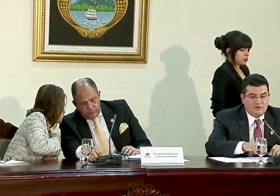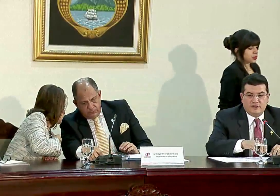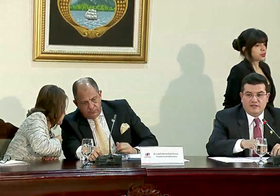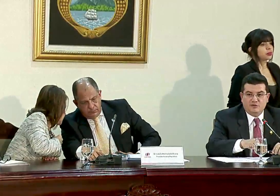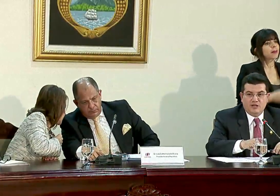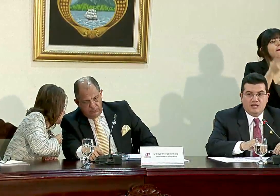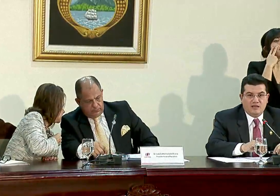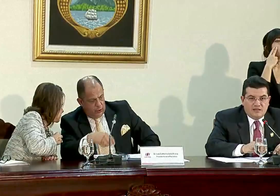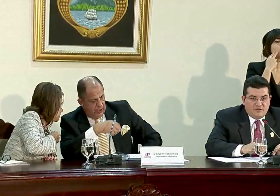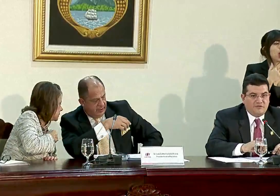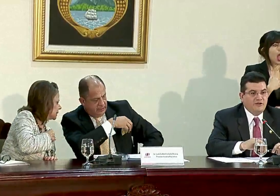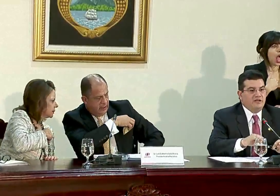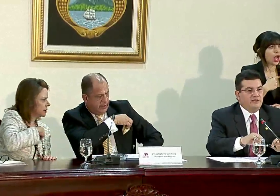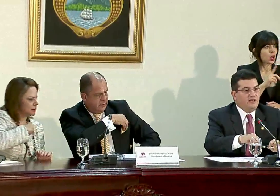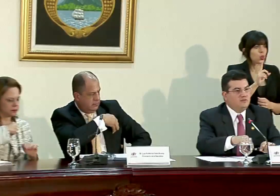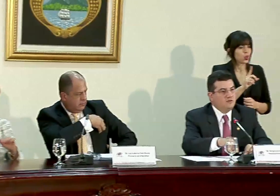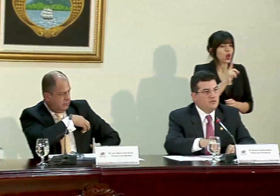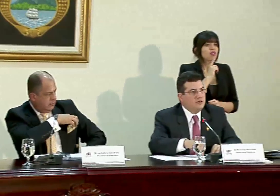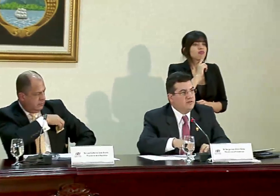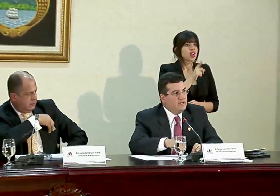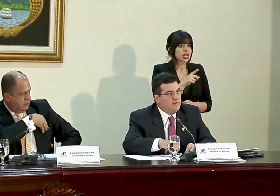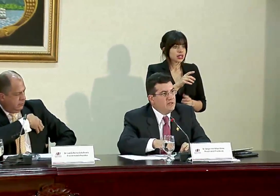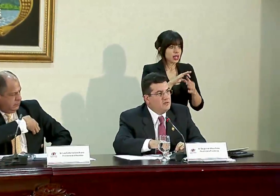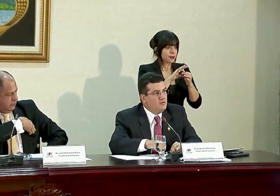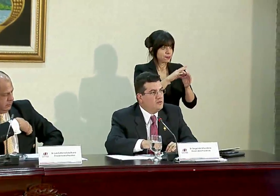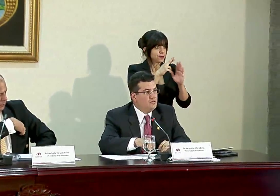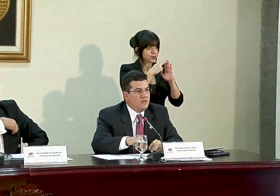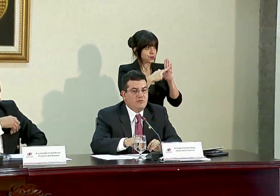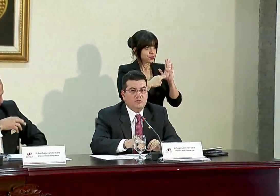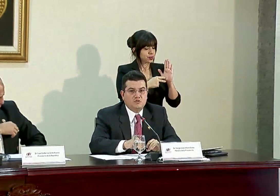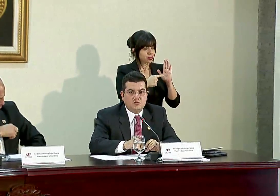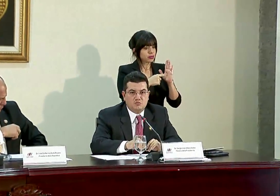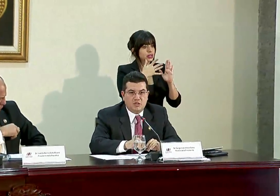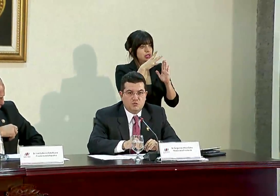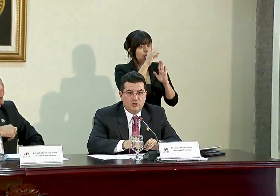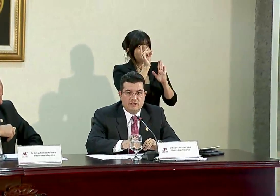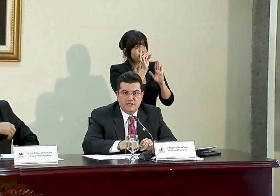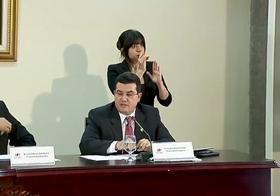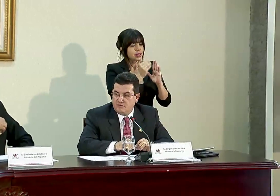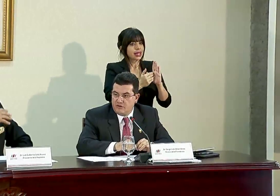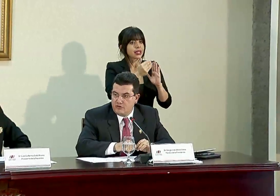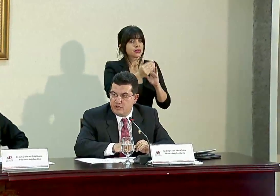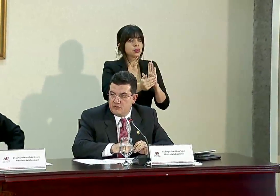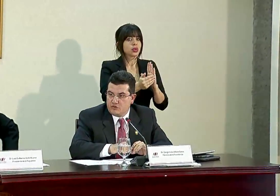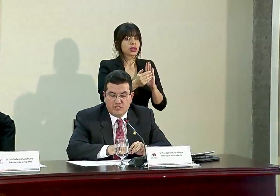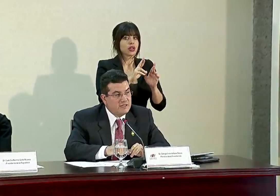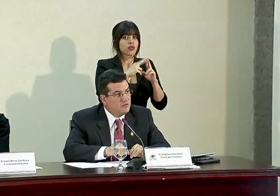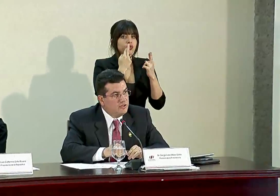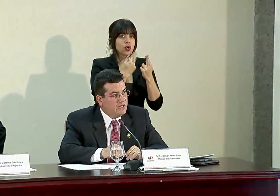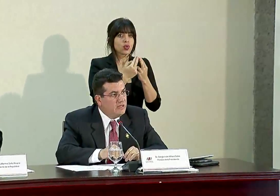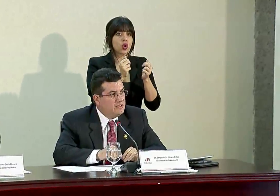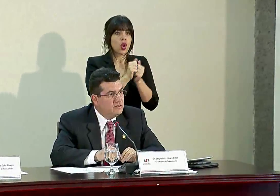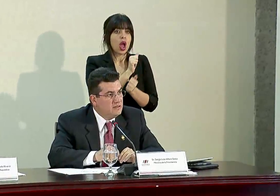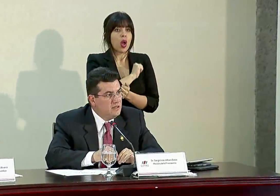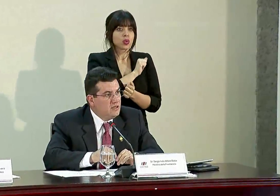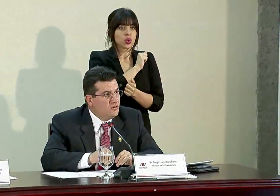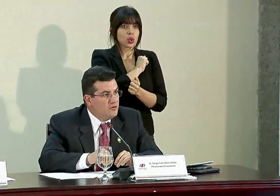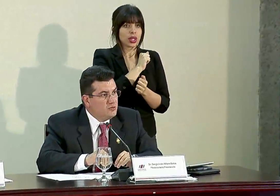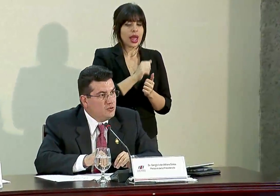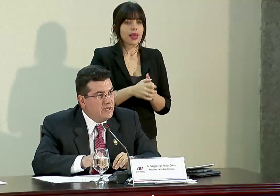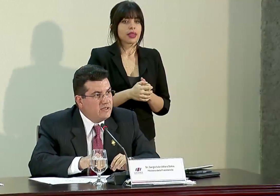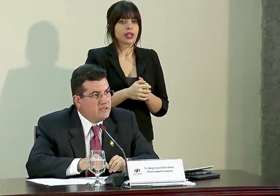vamos a ver hay una realidad sobre el reglamento encontramos después de reunirnos con las autoridades